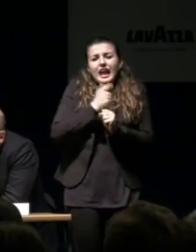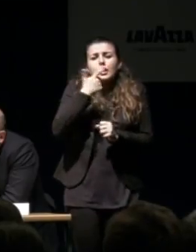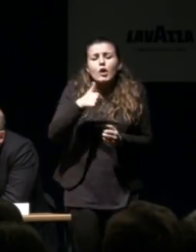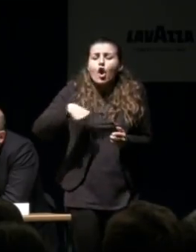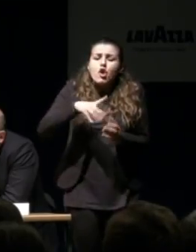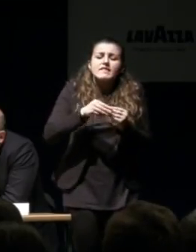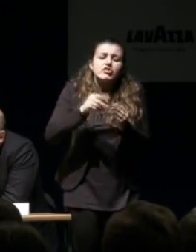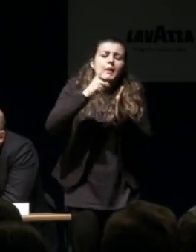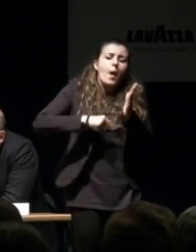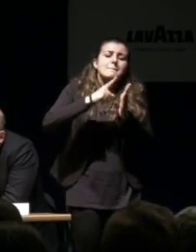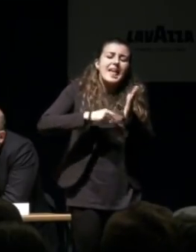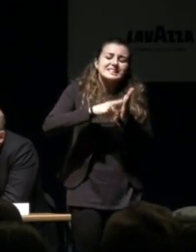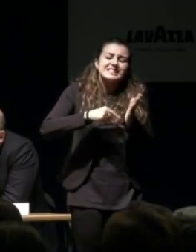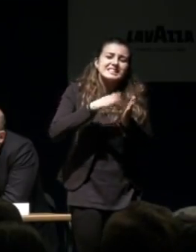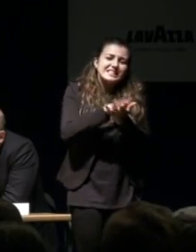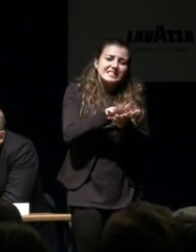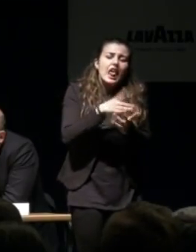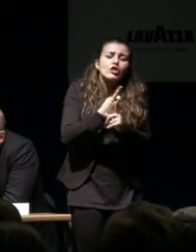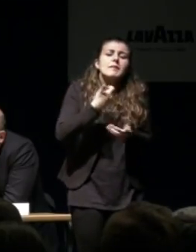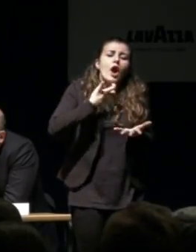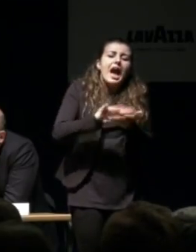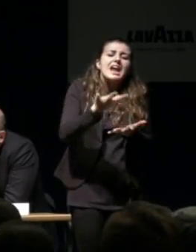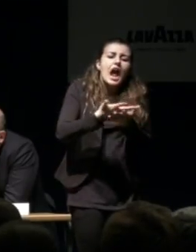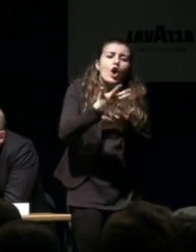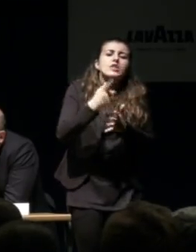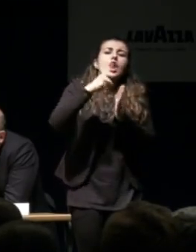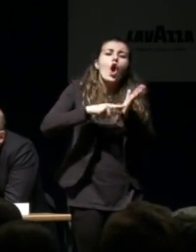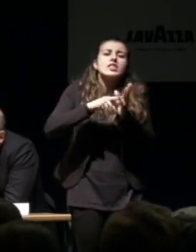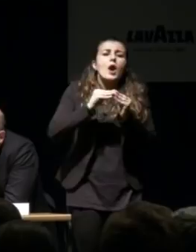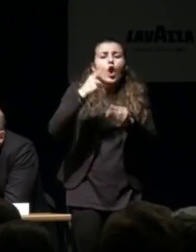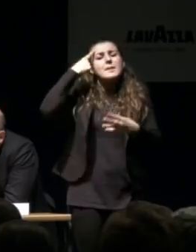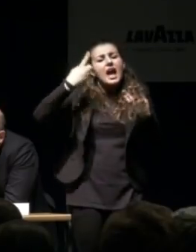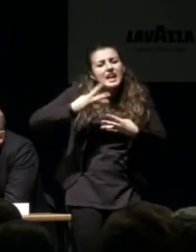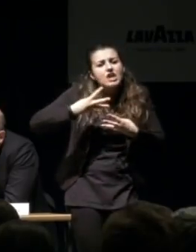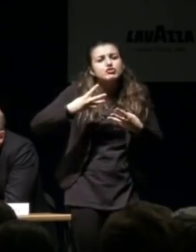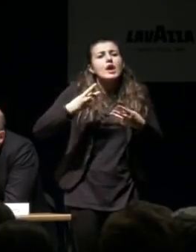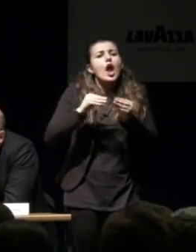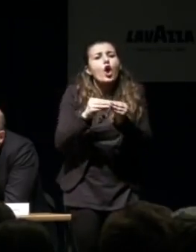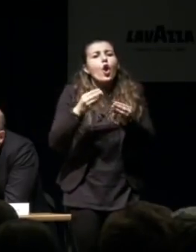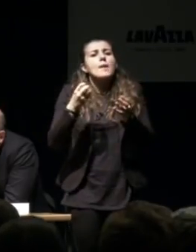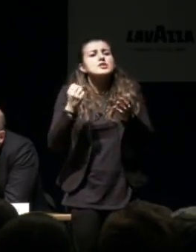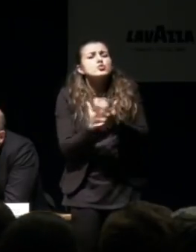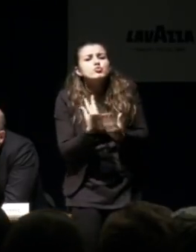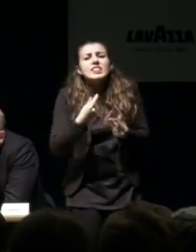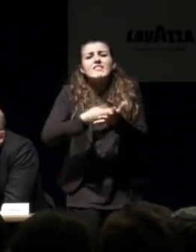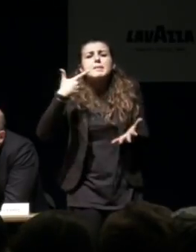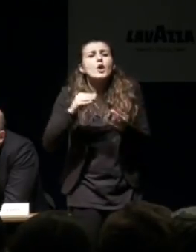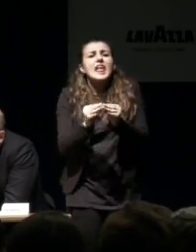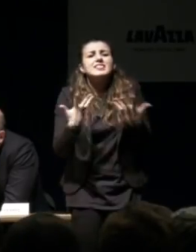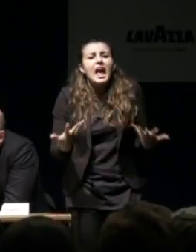mensile bisognava ogni mese a raccontare ragionare su quello che succedeva di importante su quello che